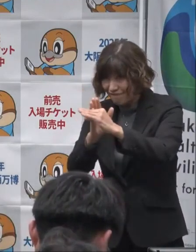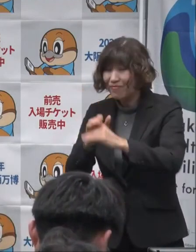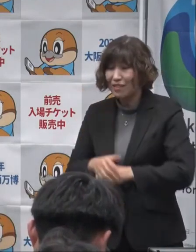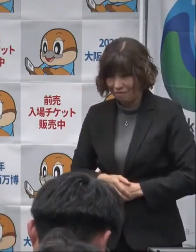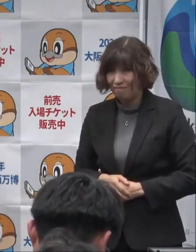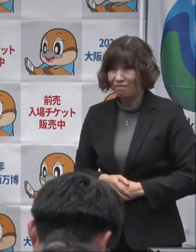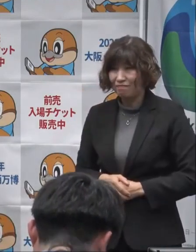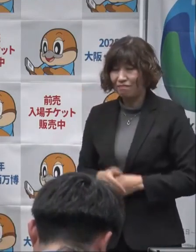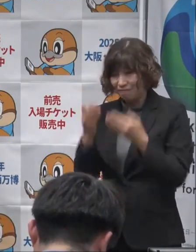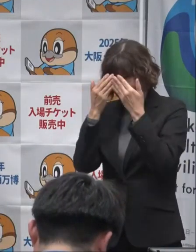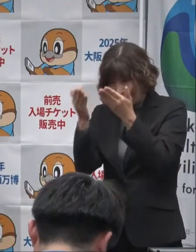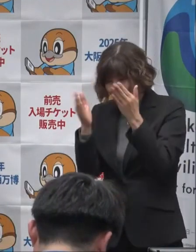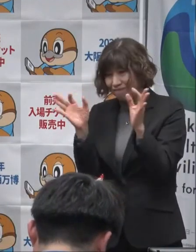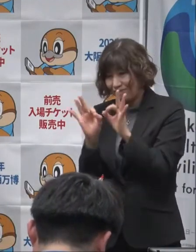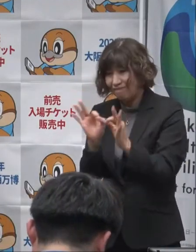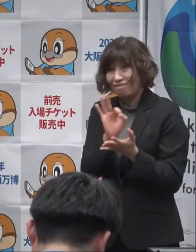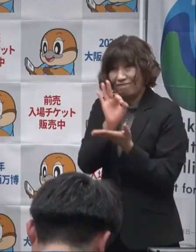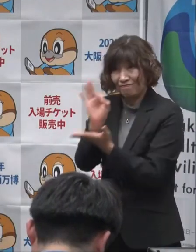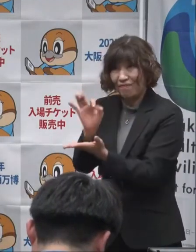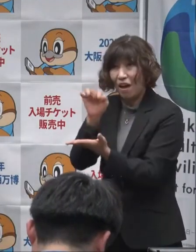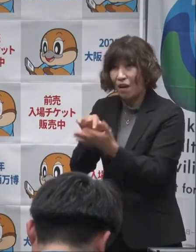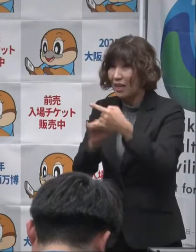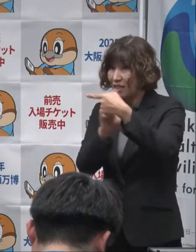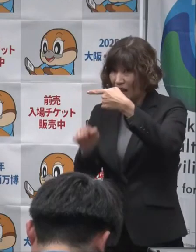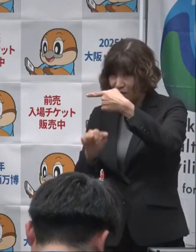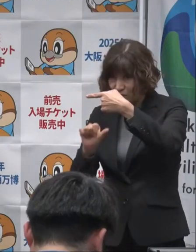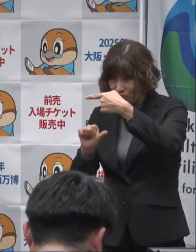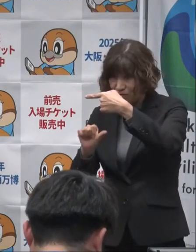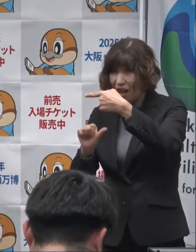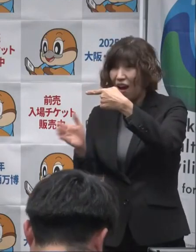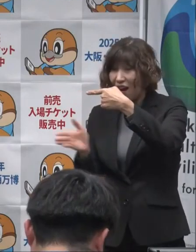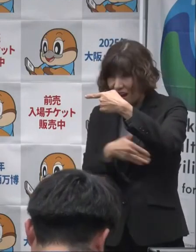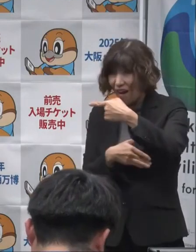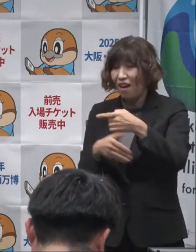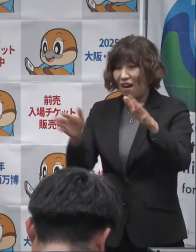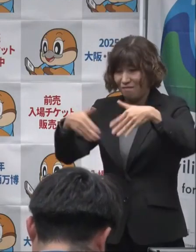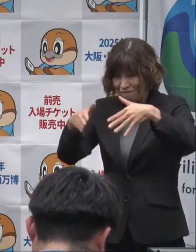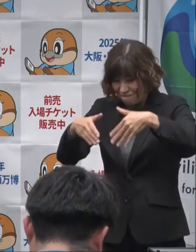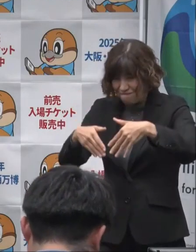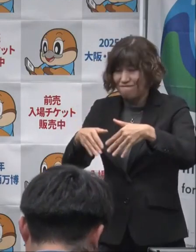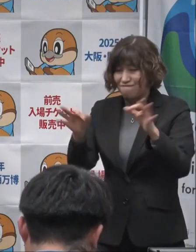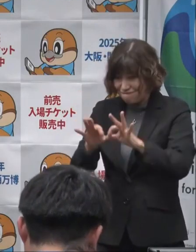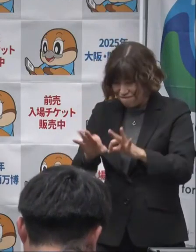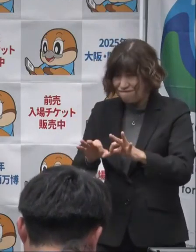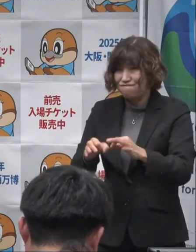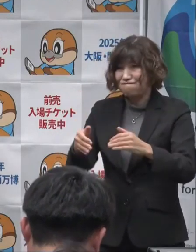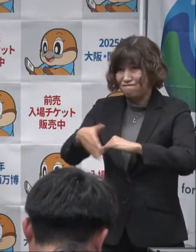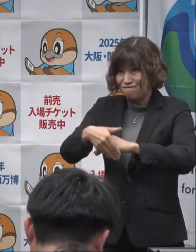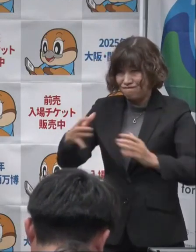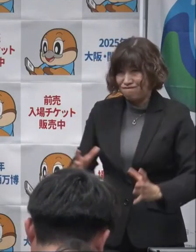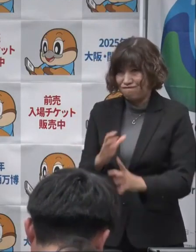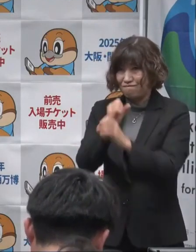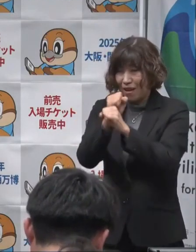金についてです。1月5日から受付義援金を開始いたしまして、現時点で義援金の総額